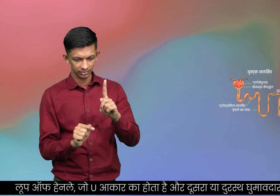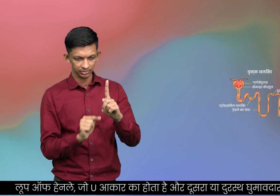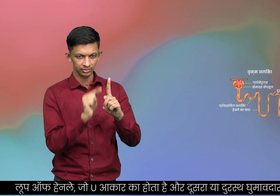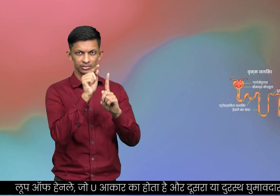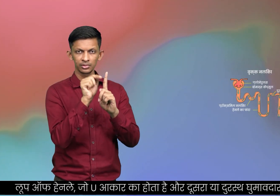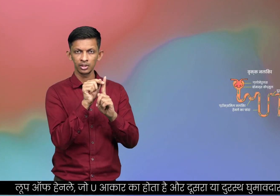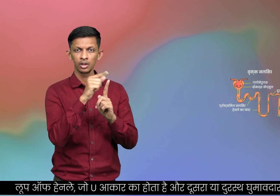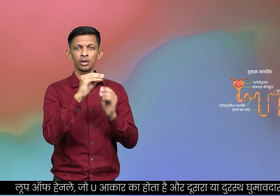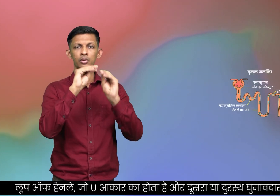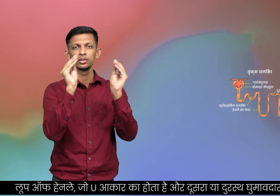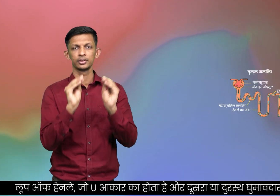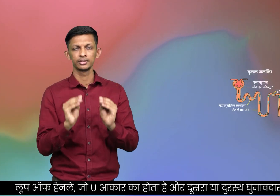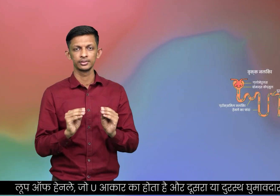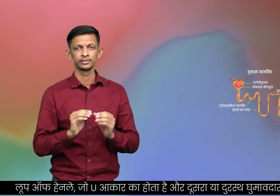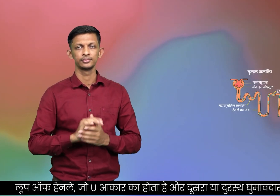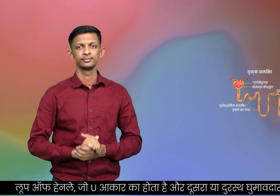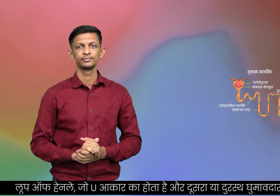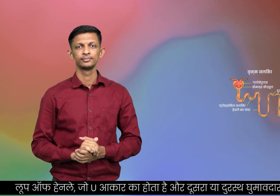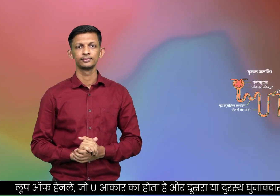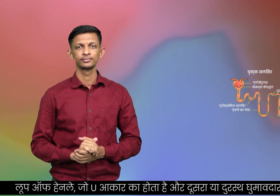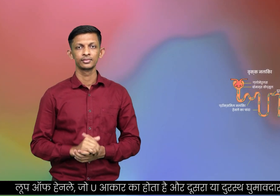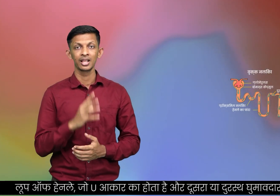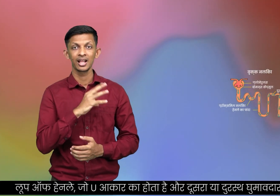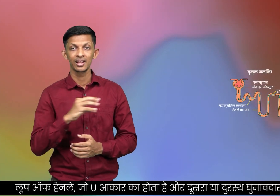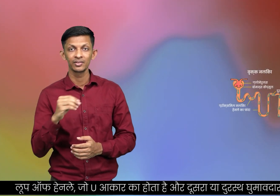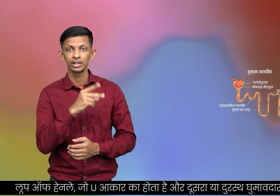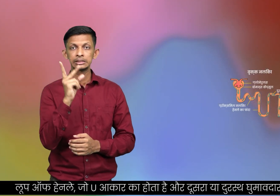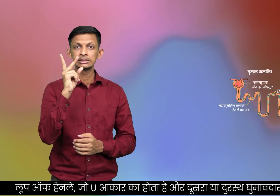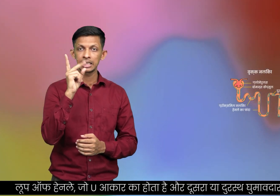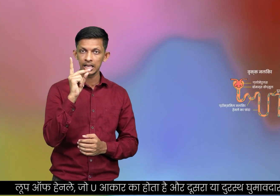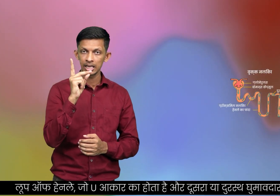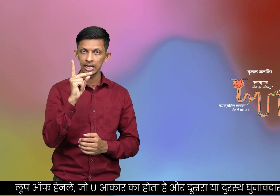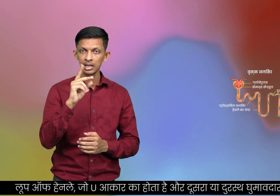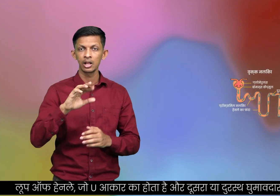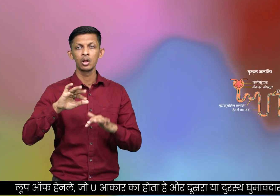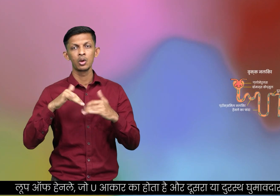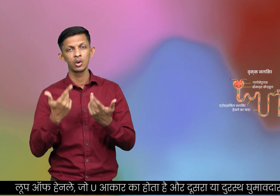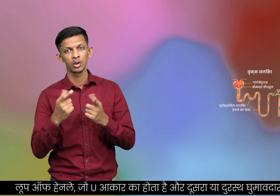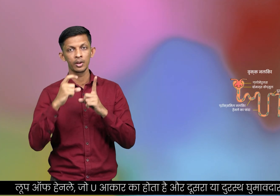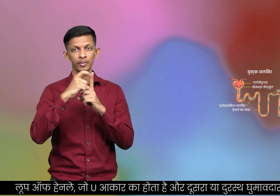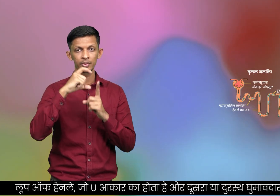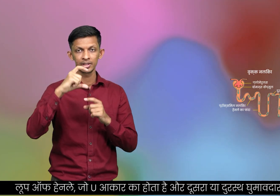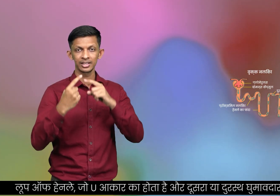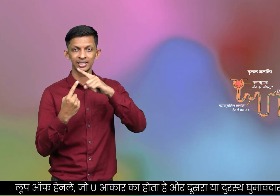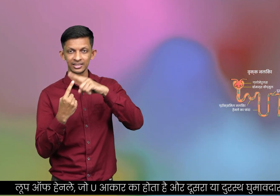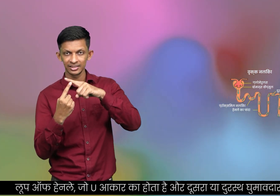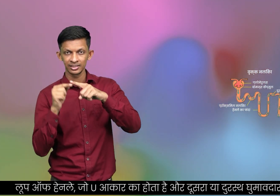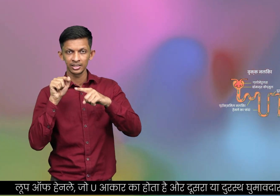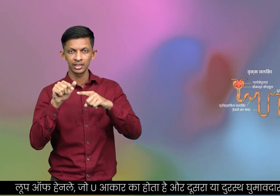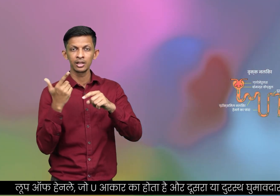है और दूसरा या दूरस्थ घुमावदार नालिका DTC